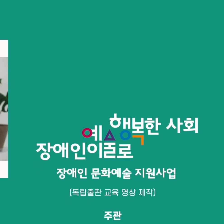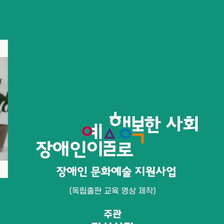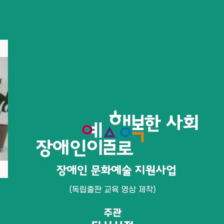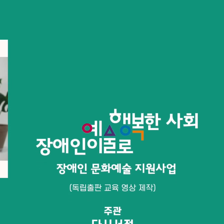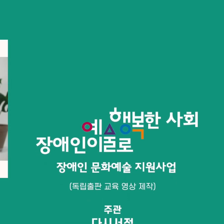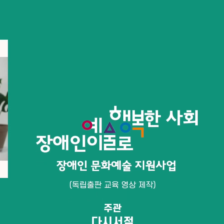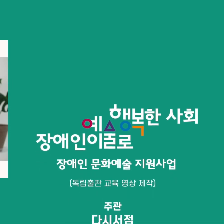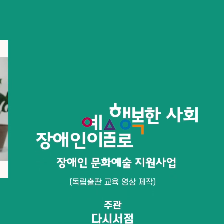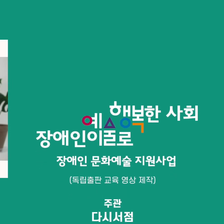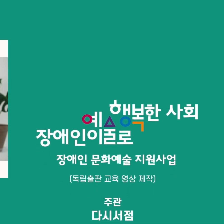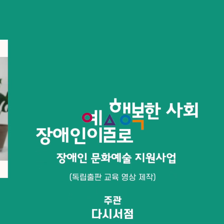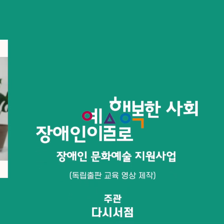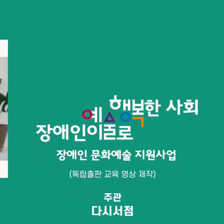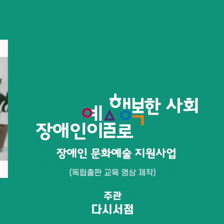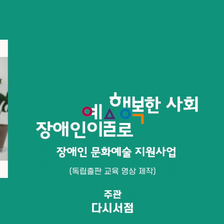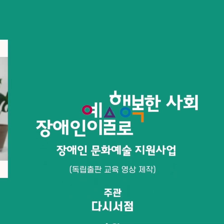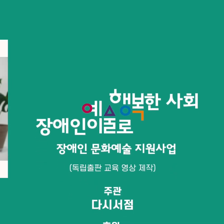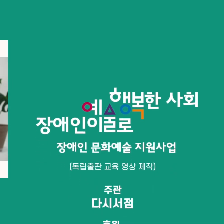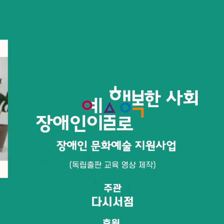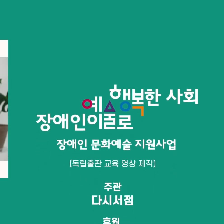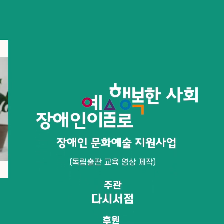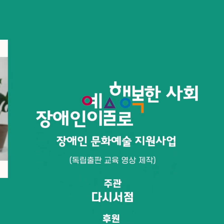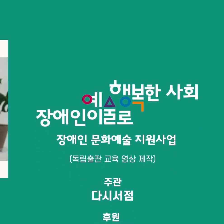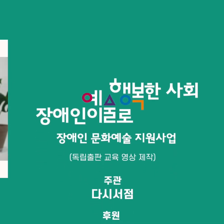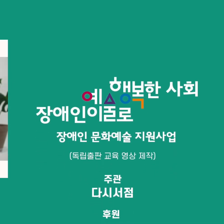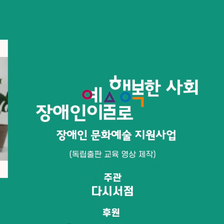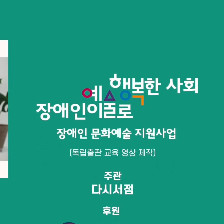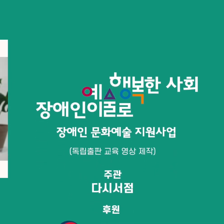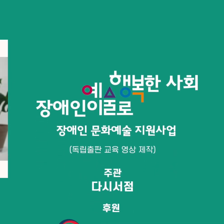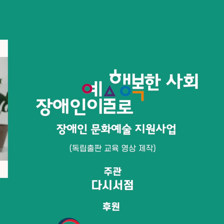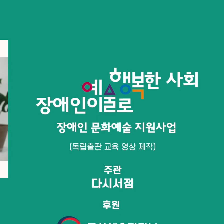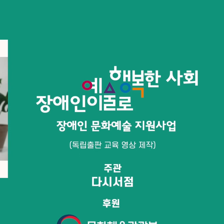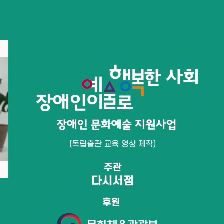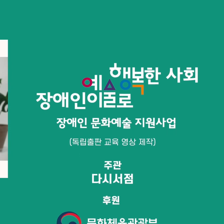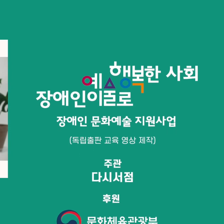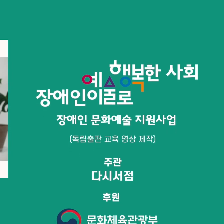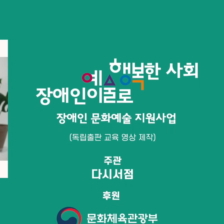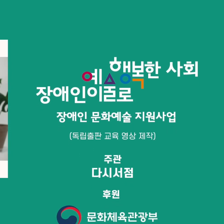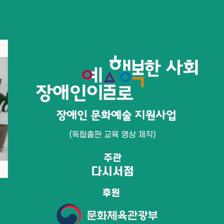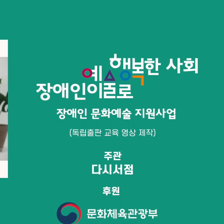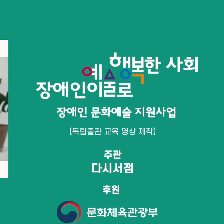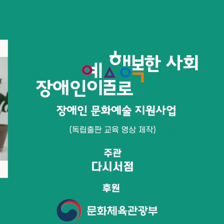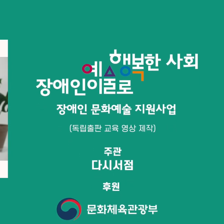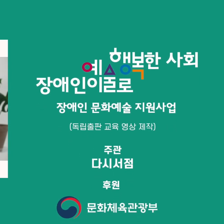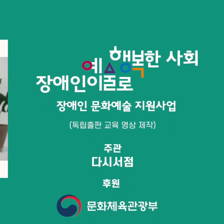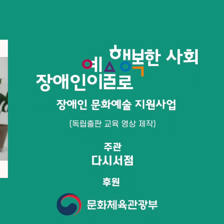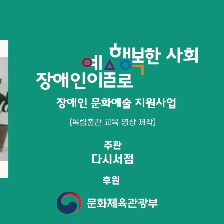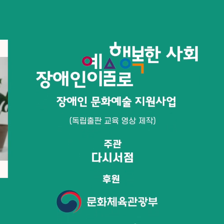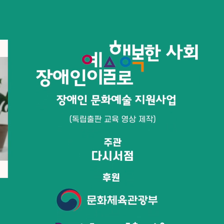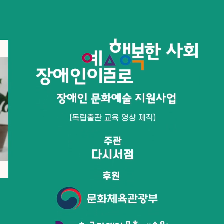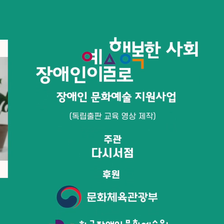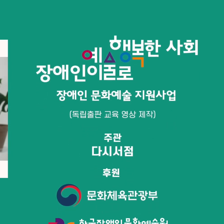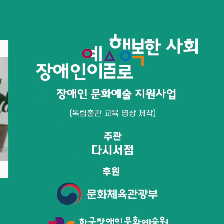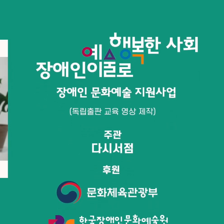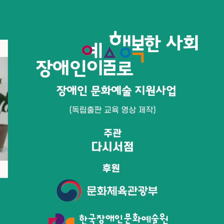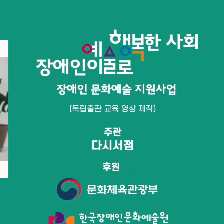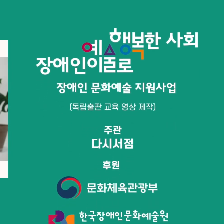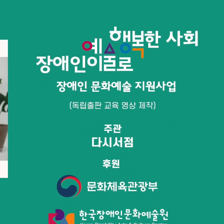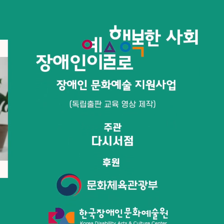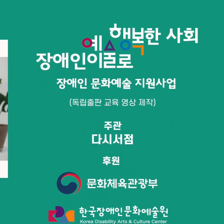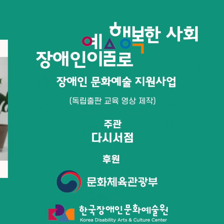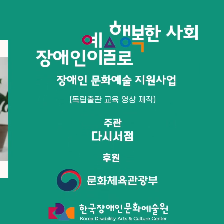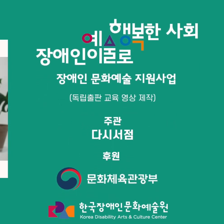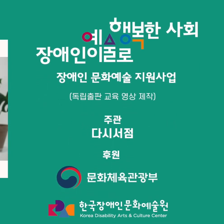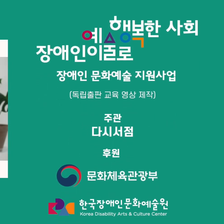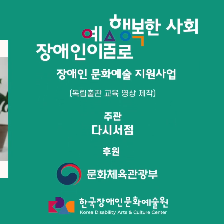이런 생각을 했구나 라고 느꼈던 정도라면, 지금은 제가 이런 생각을